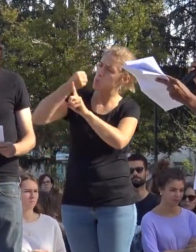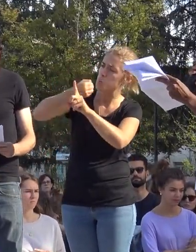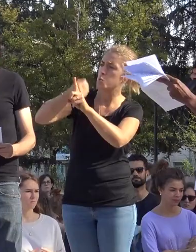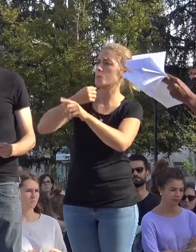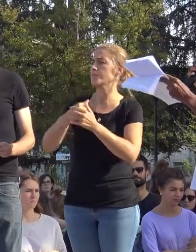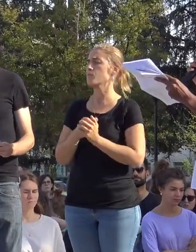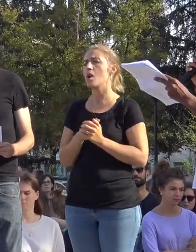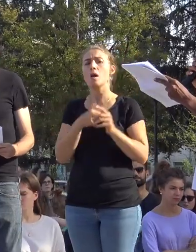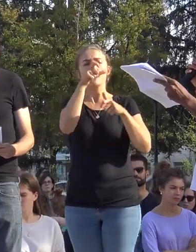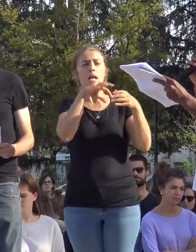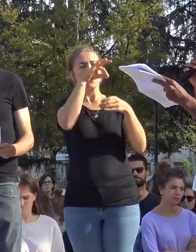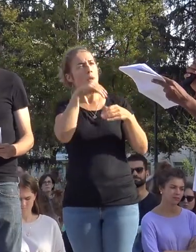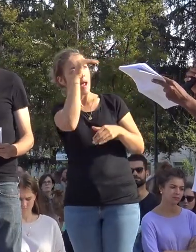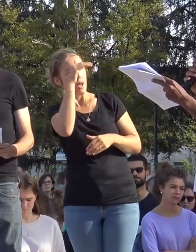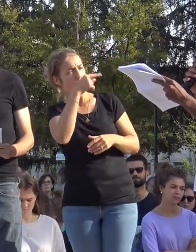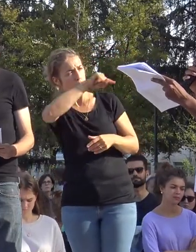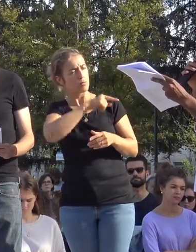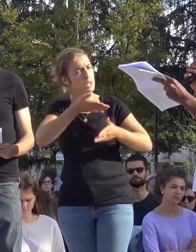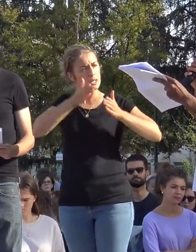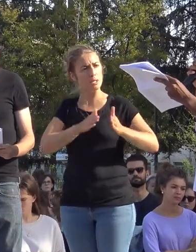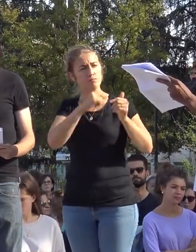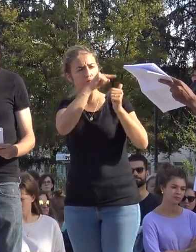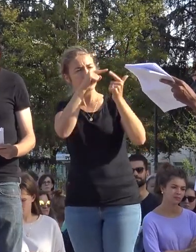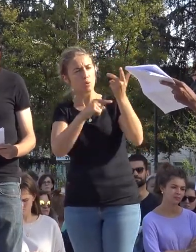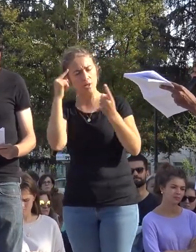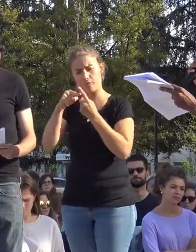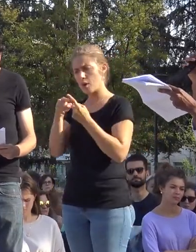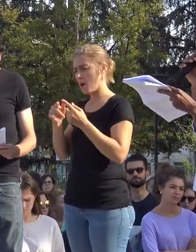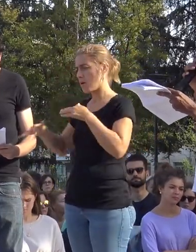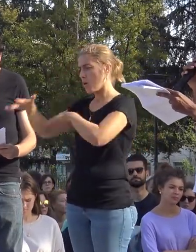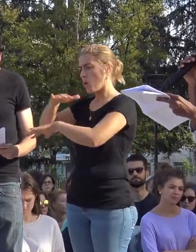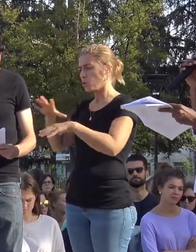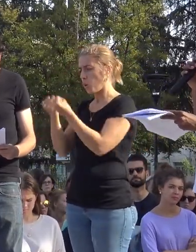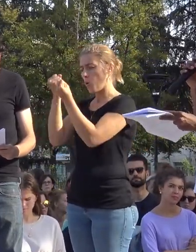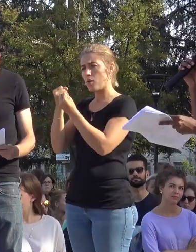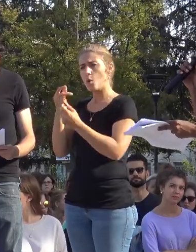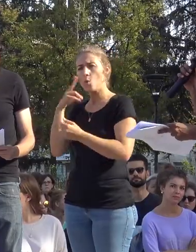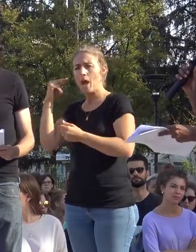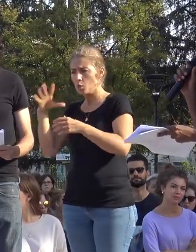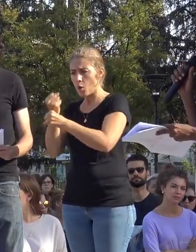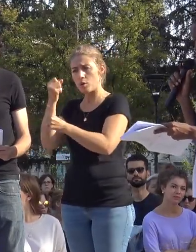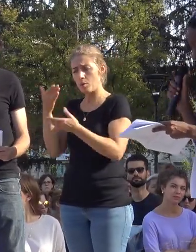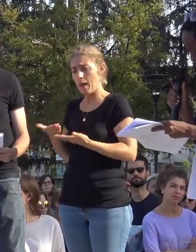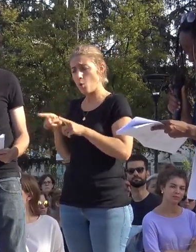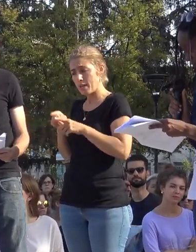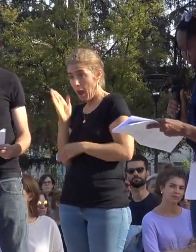appelons nos élus à prendre les décisions qui s'imposent pour sauver ce qui peut l'être, pour sauver l'humanité d'aujourd'hui et de demain.